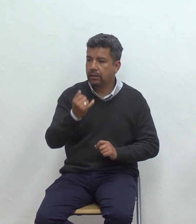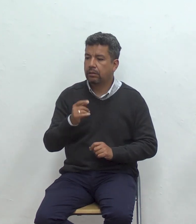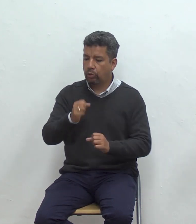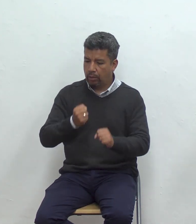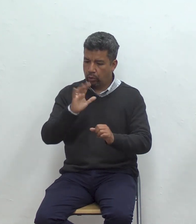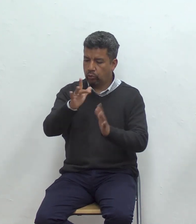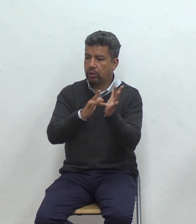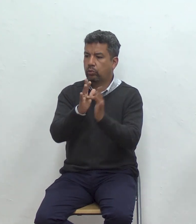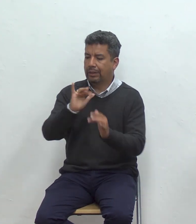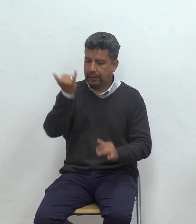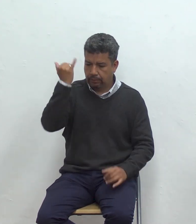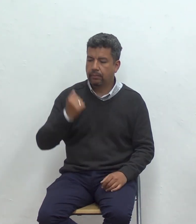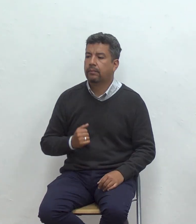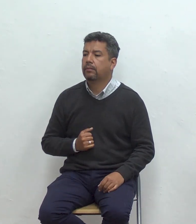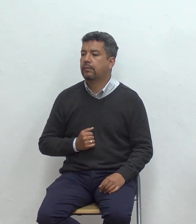poder de su amor.